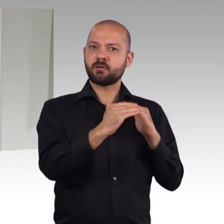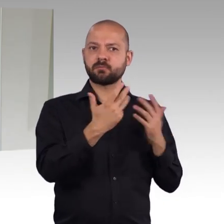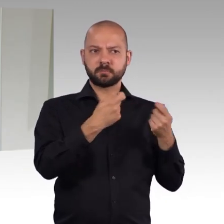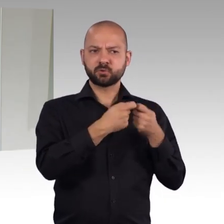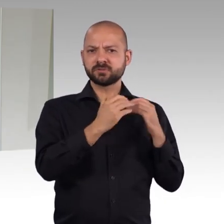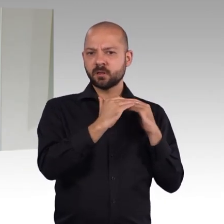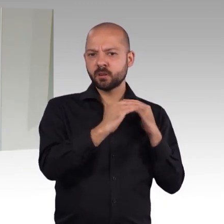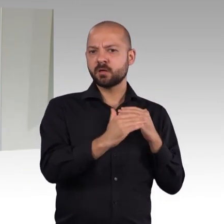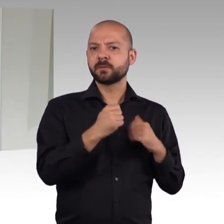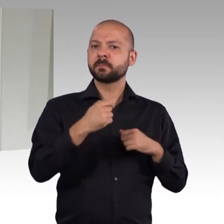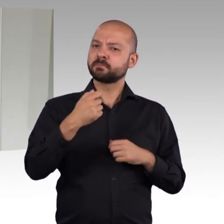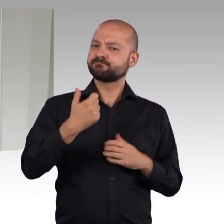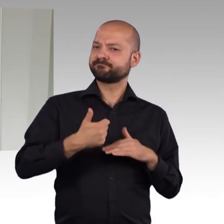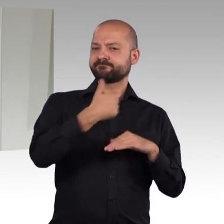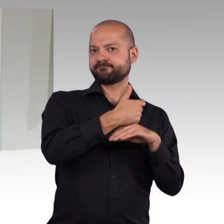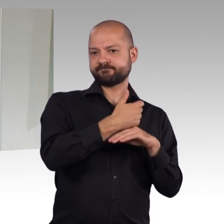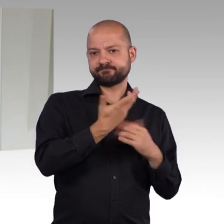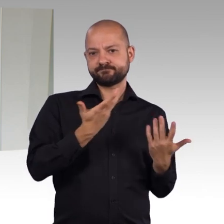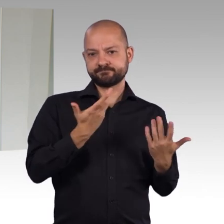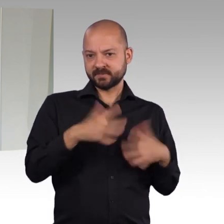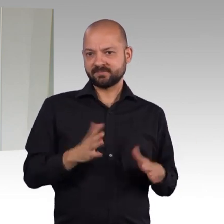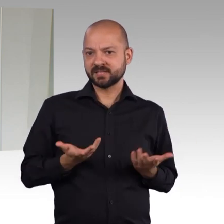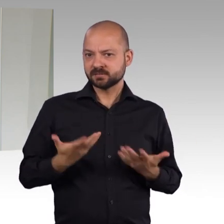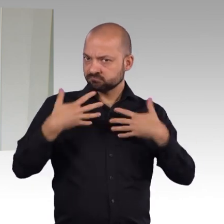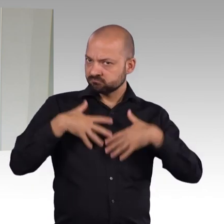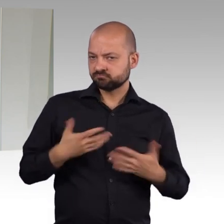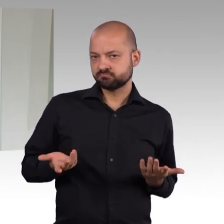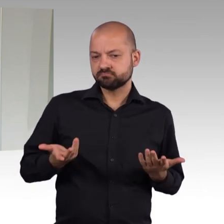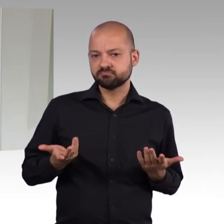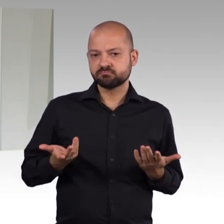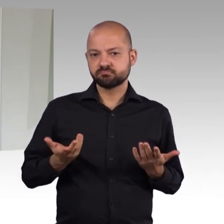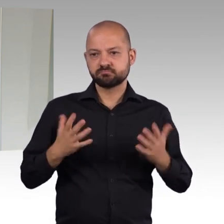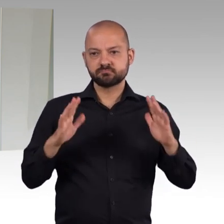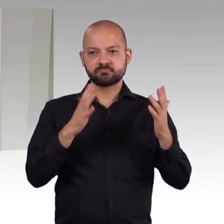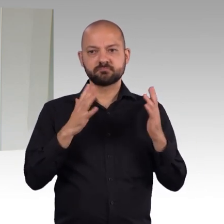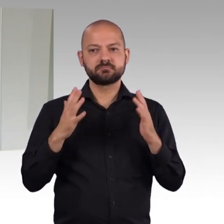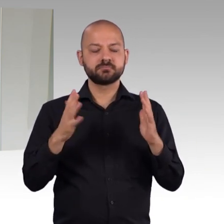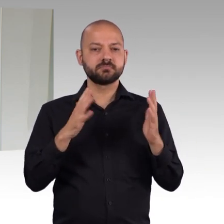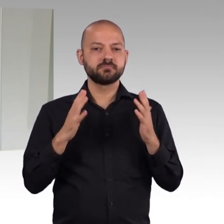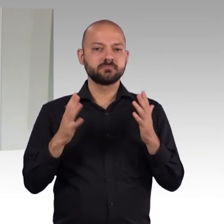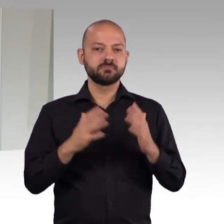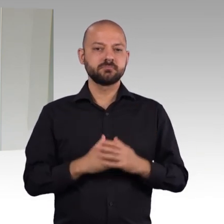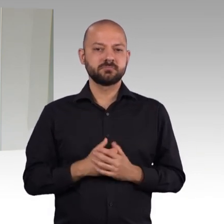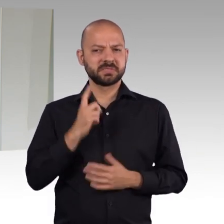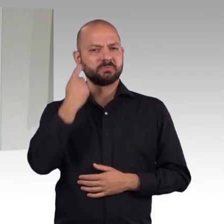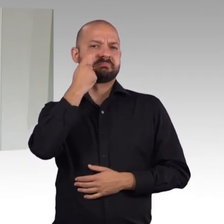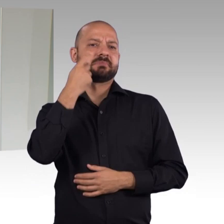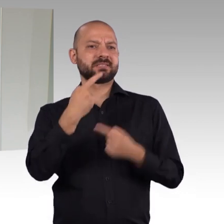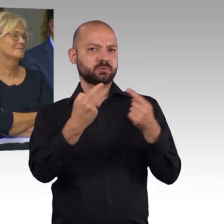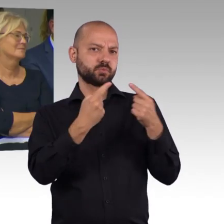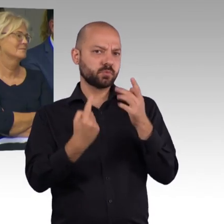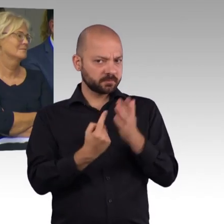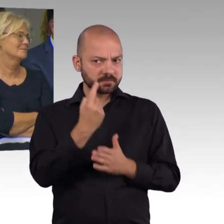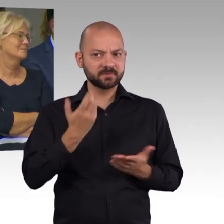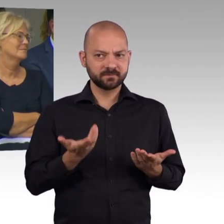Das Einzige aber, wo Sie noch nacharbeiten müssen, ist, Sie haben ausgeschlossen, ins Kabinett zu gehen, um es dann doch